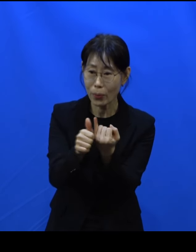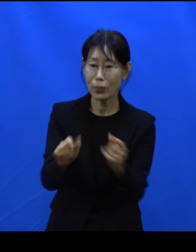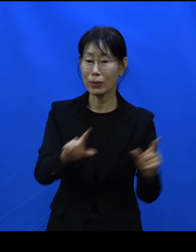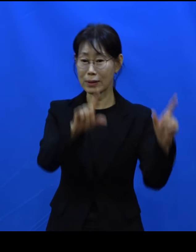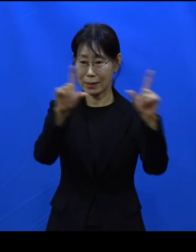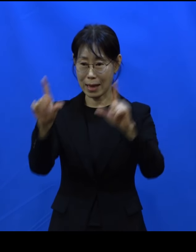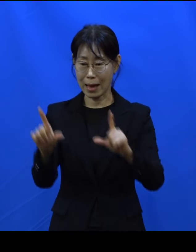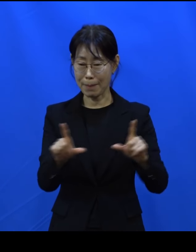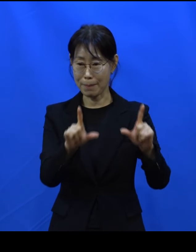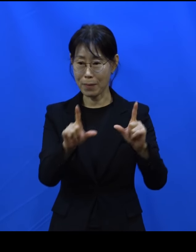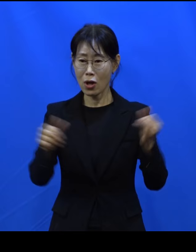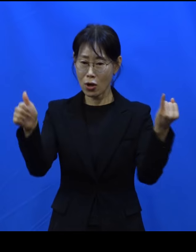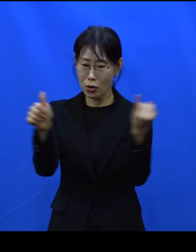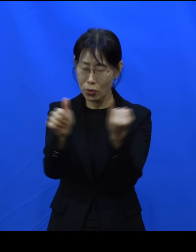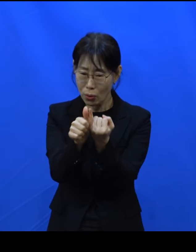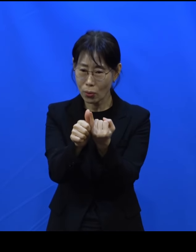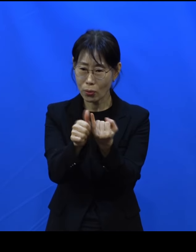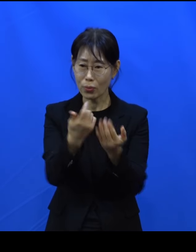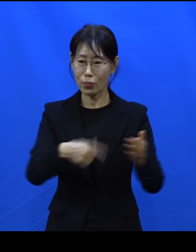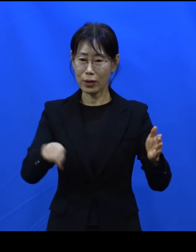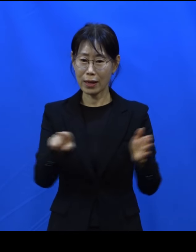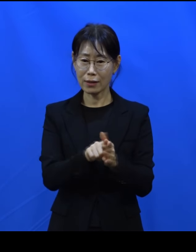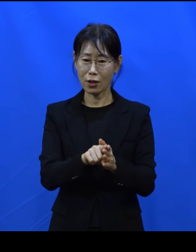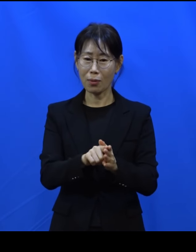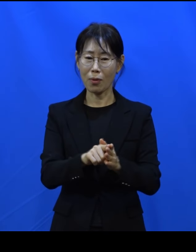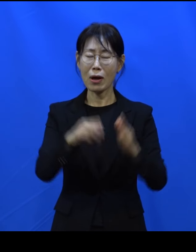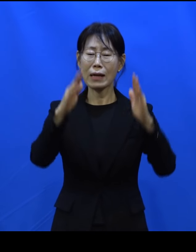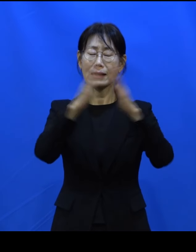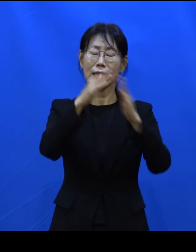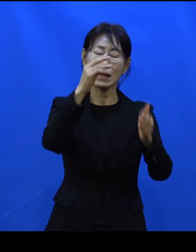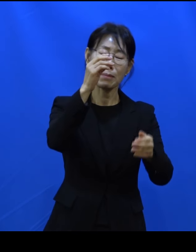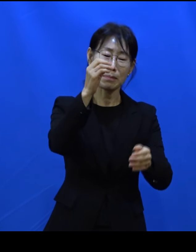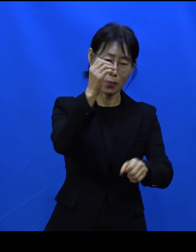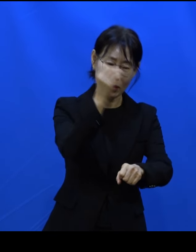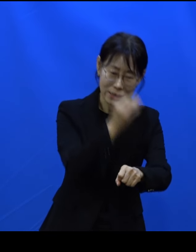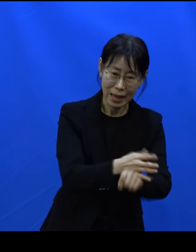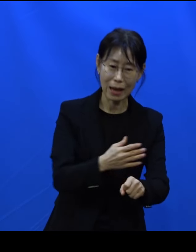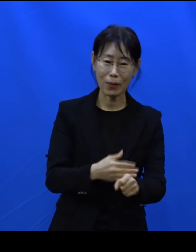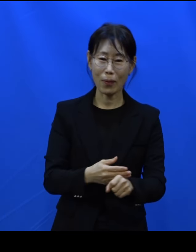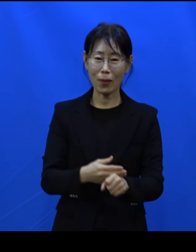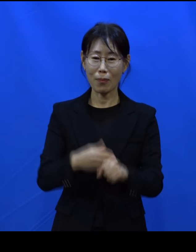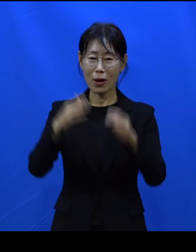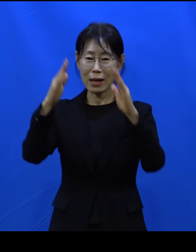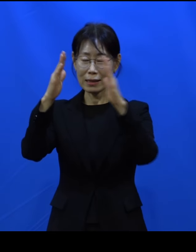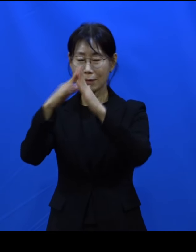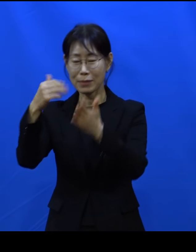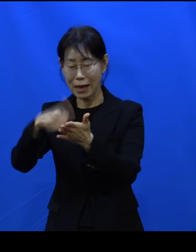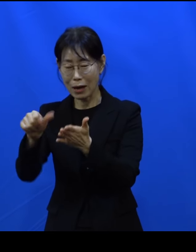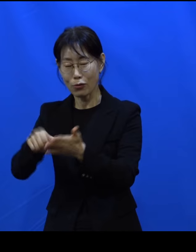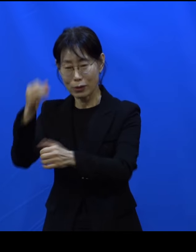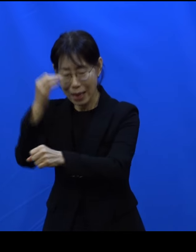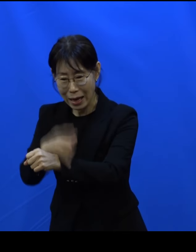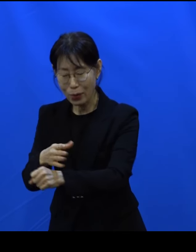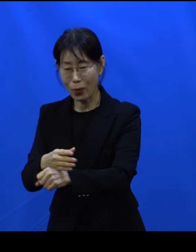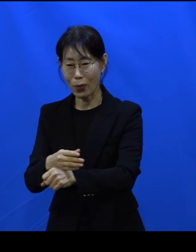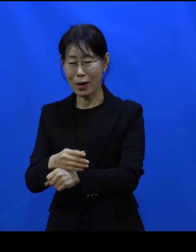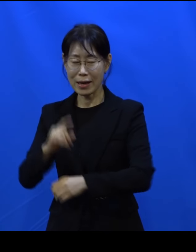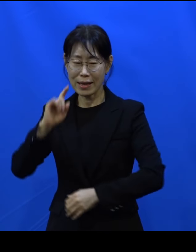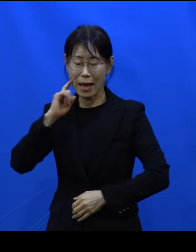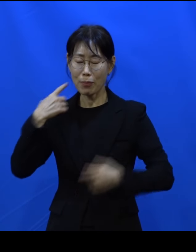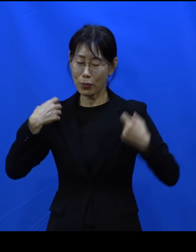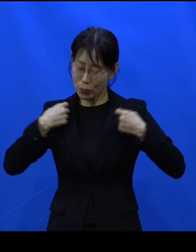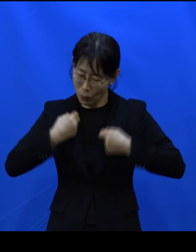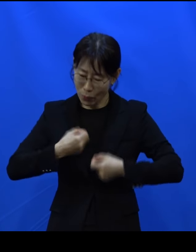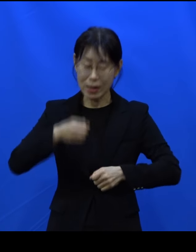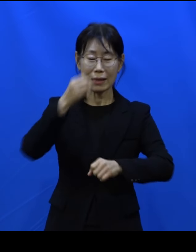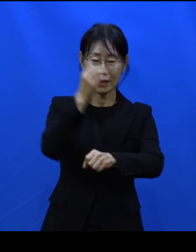결혼 혼수장만 뭐 집장만 이게 이슈가 아니고 사실 그거는 중요하지 않은데 그게 중요한 것처럼